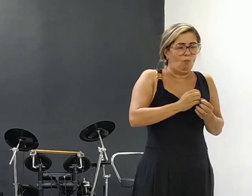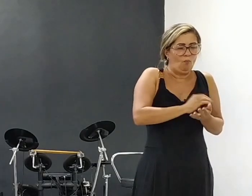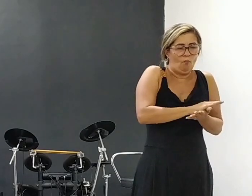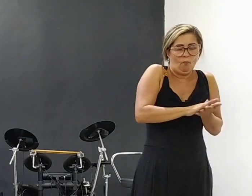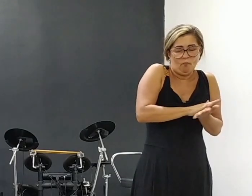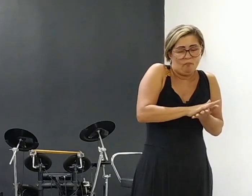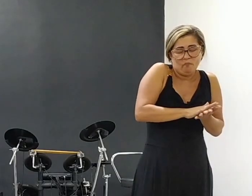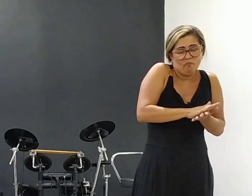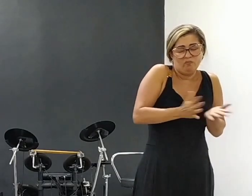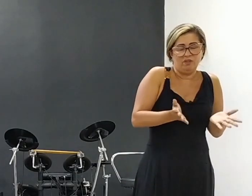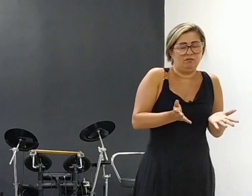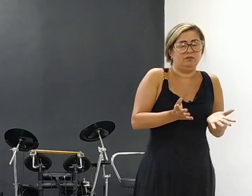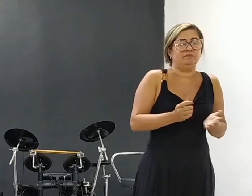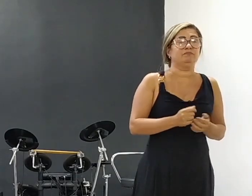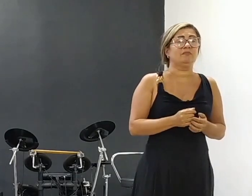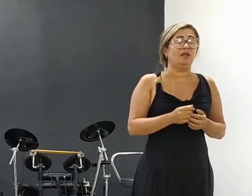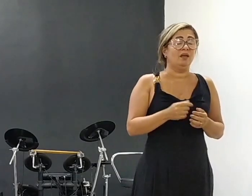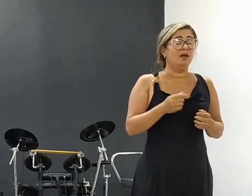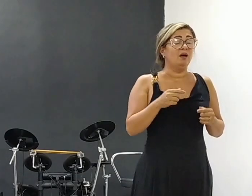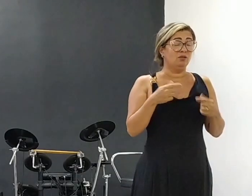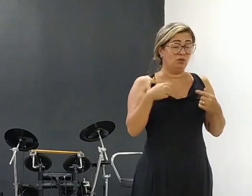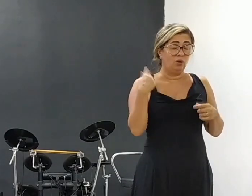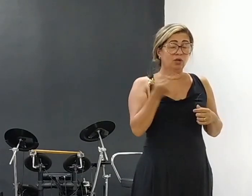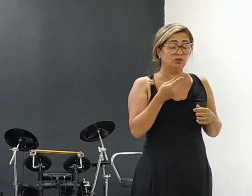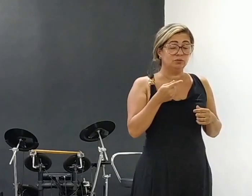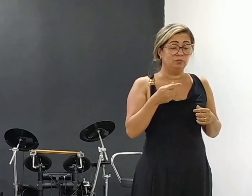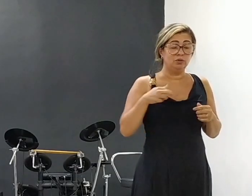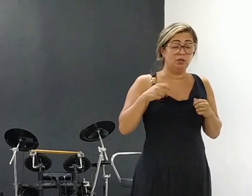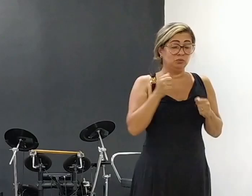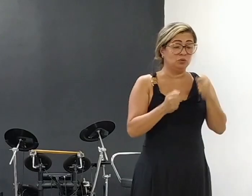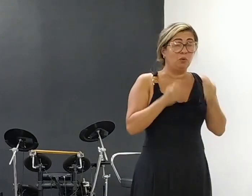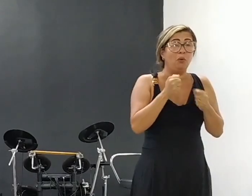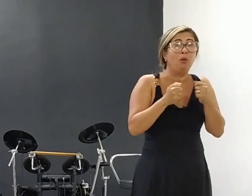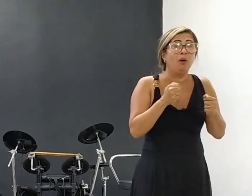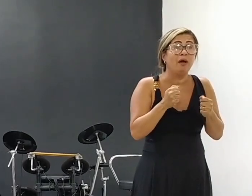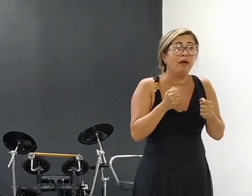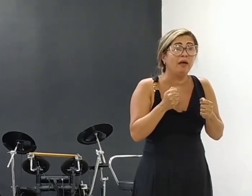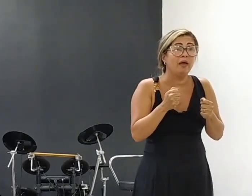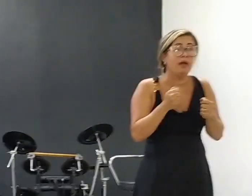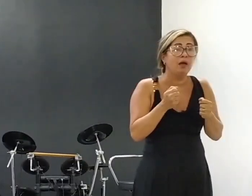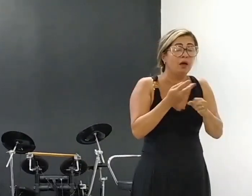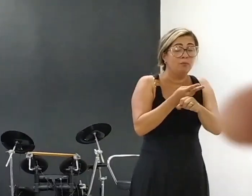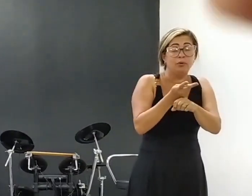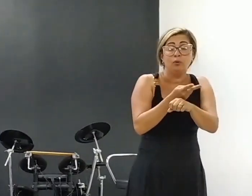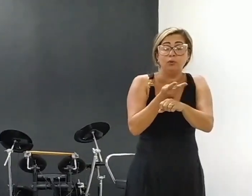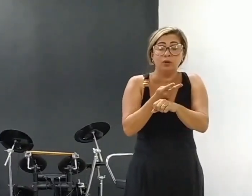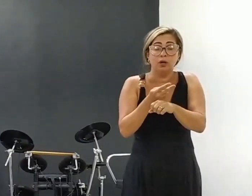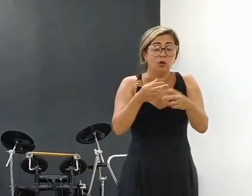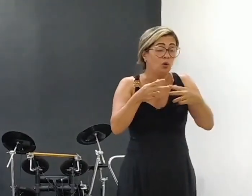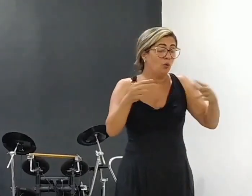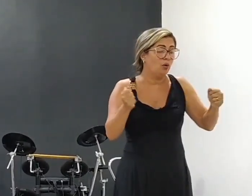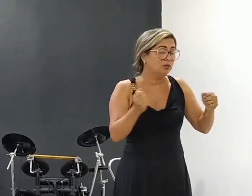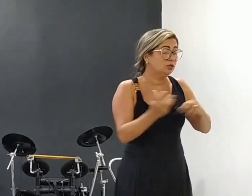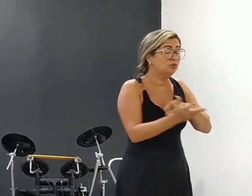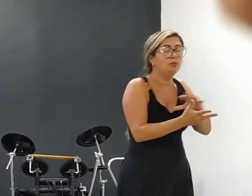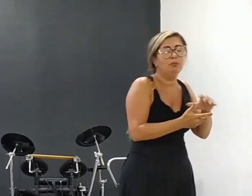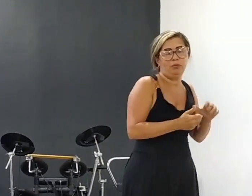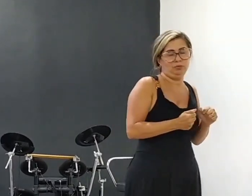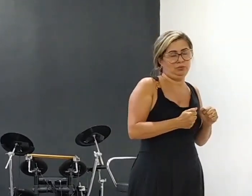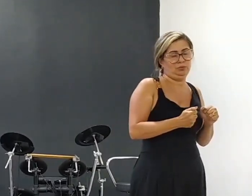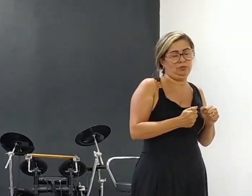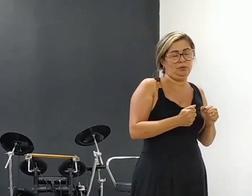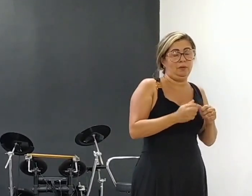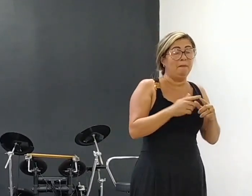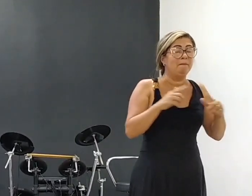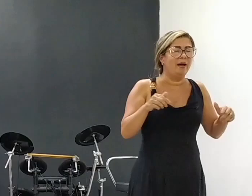muita coisa, e é lícito que a gente estude, que a gente trabalhe, que a gente busque, mas